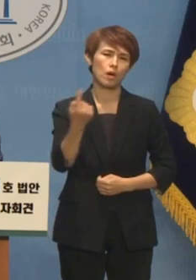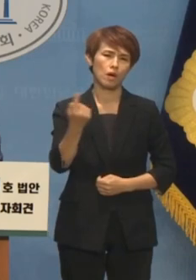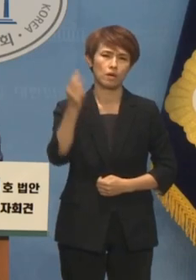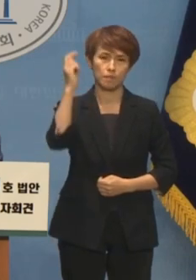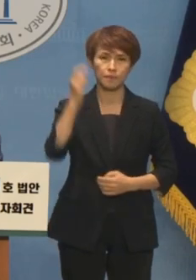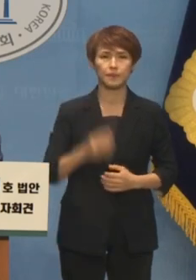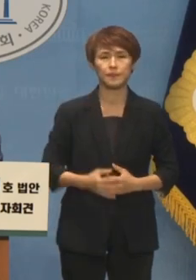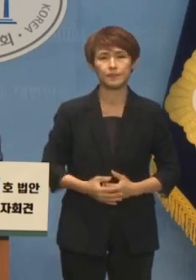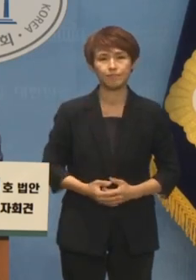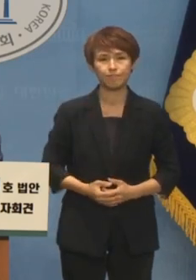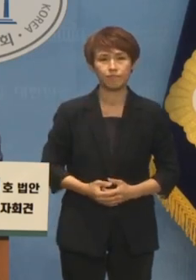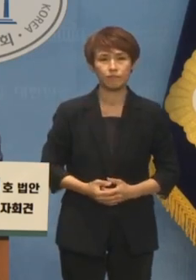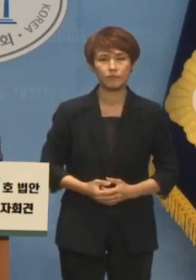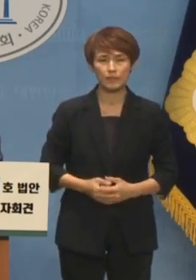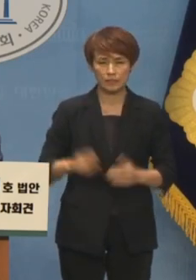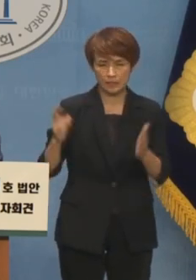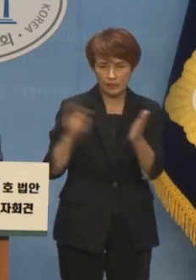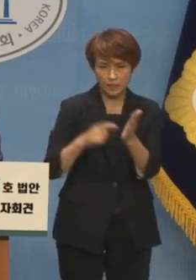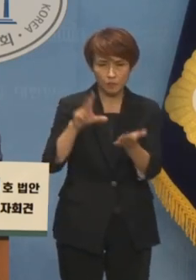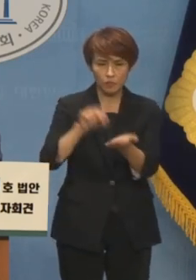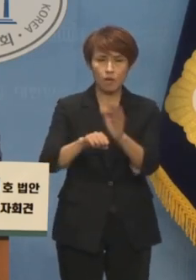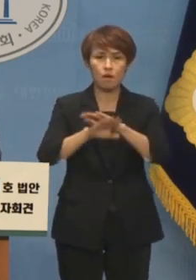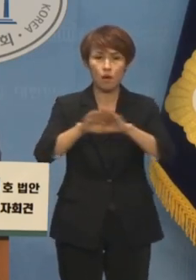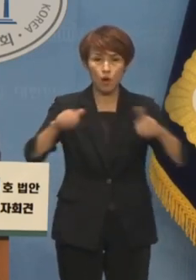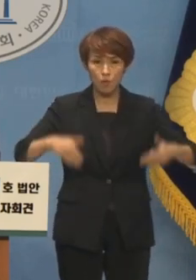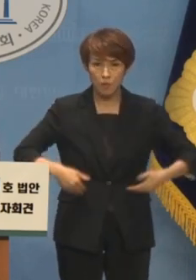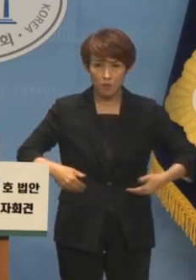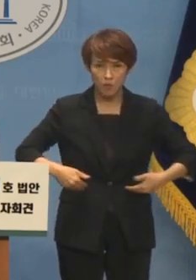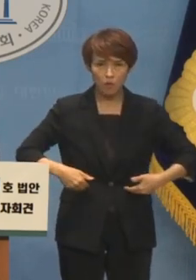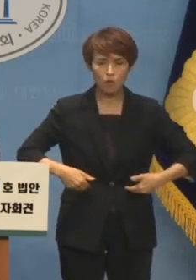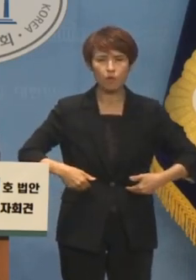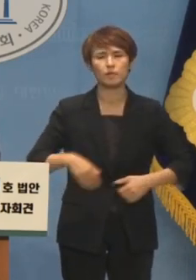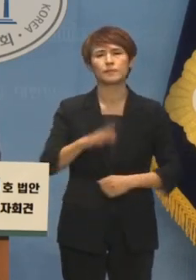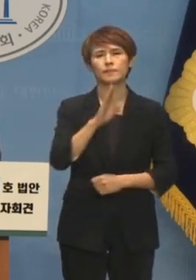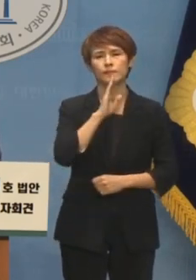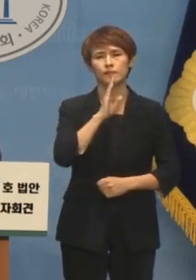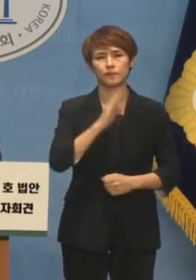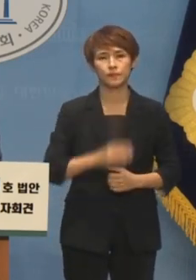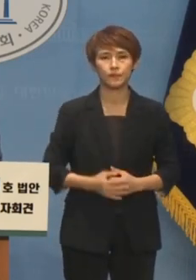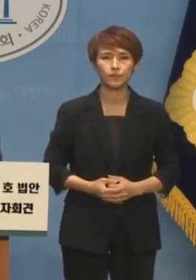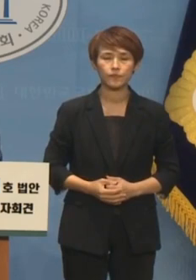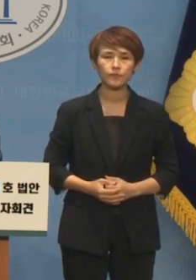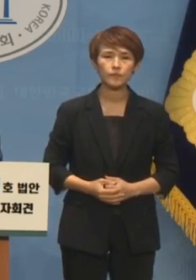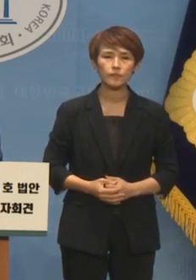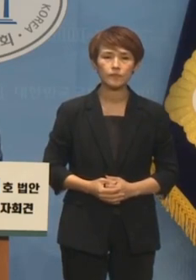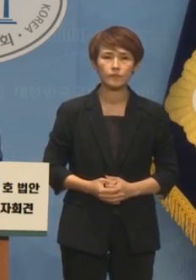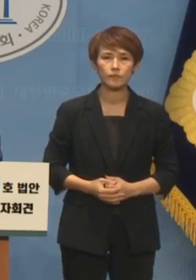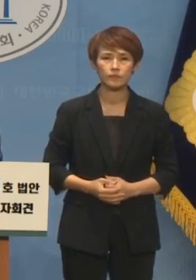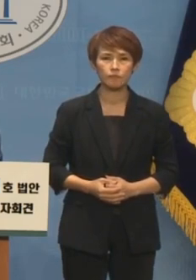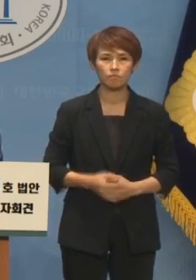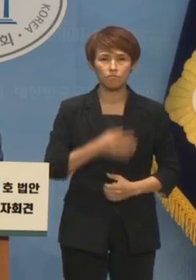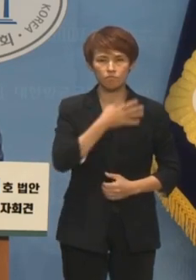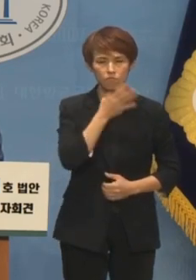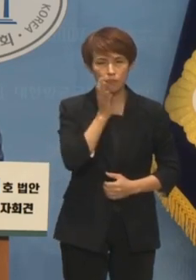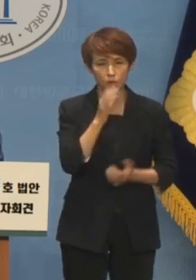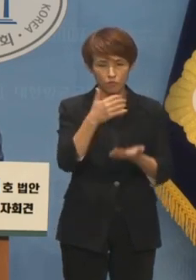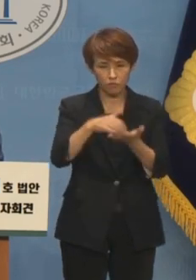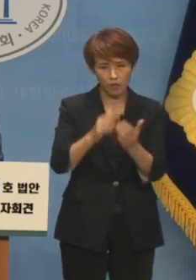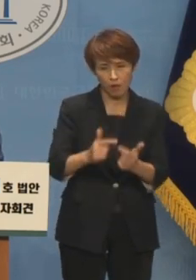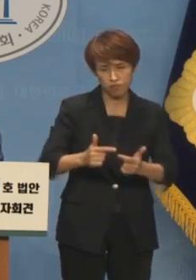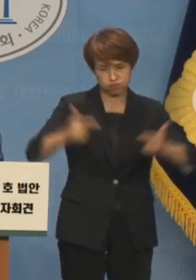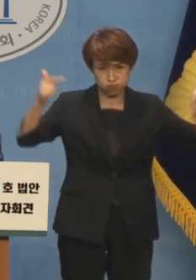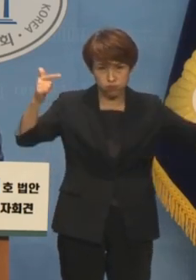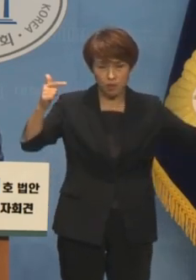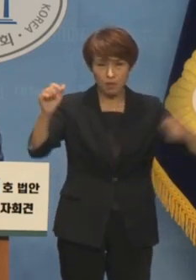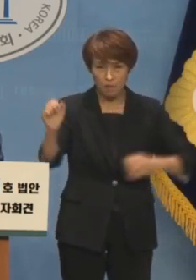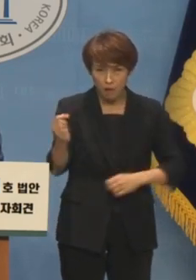것입니다. 시급히 해결해야 할 국가적 당면 과제입니다. 초고령 사회를 맞으며